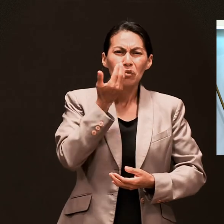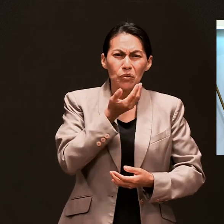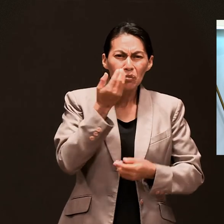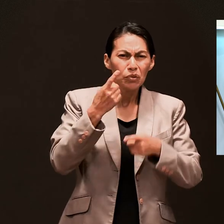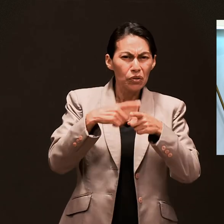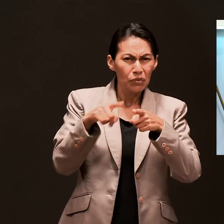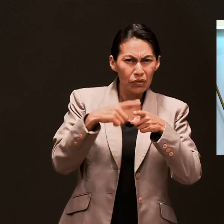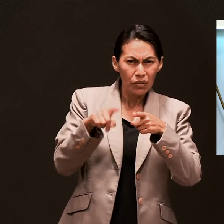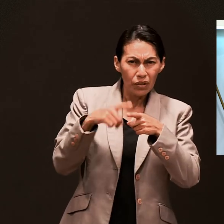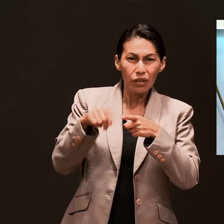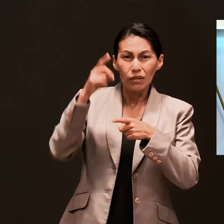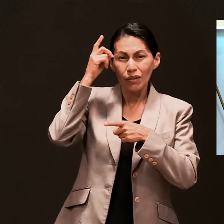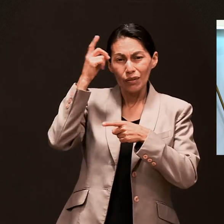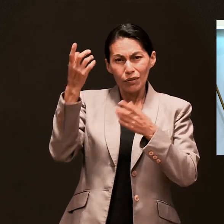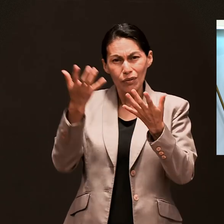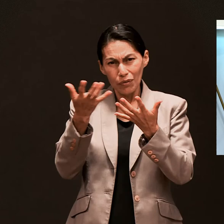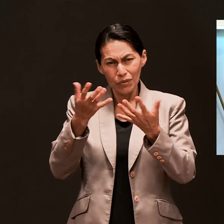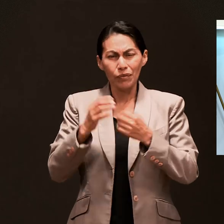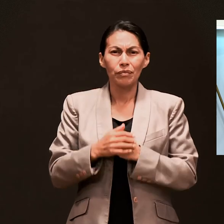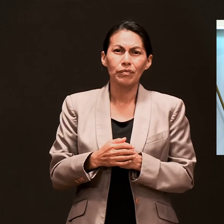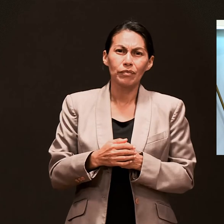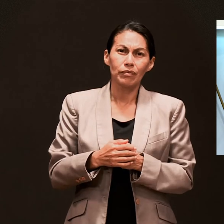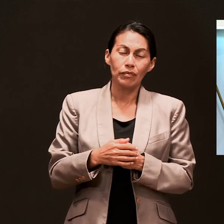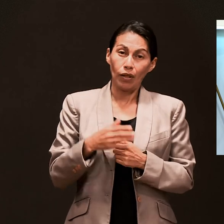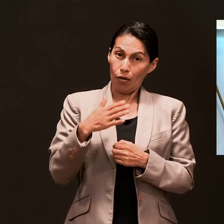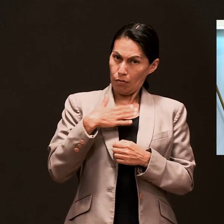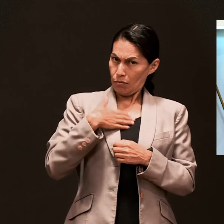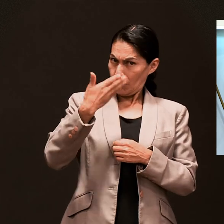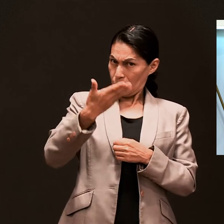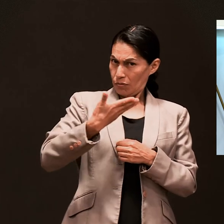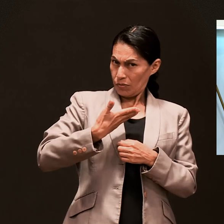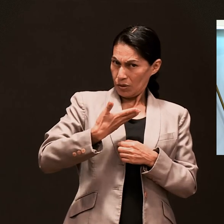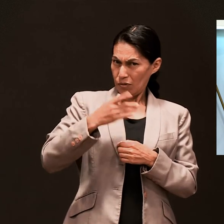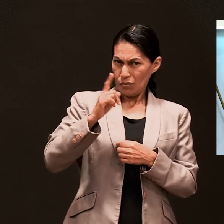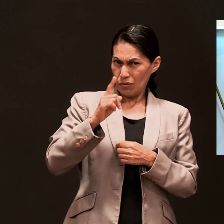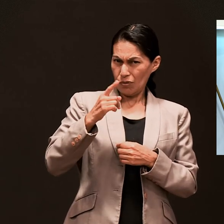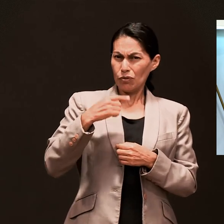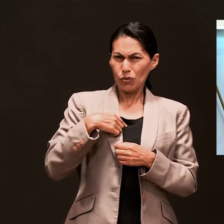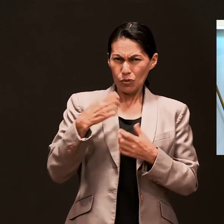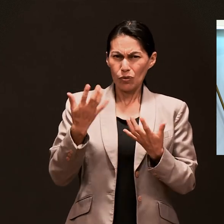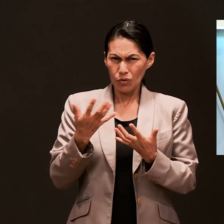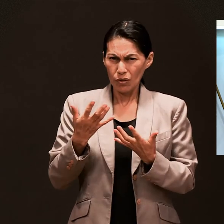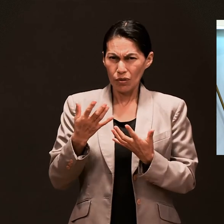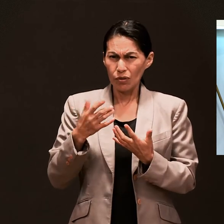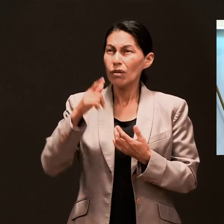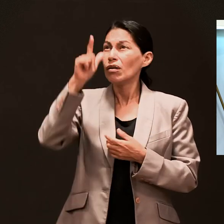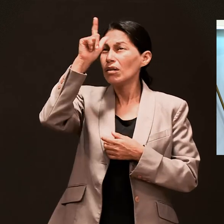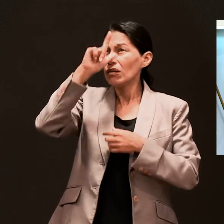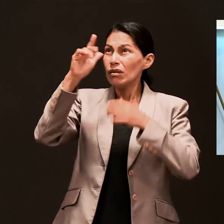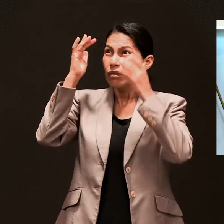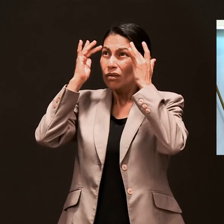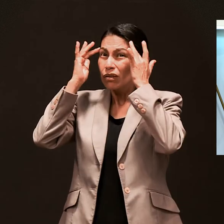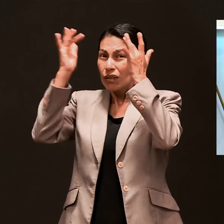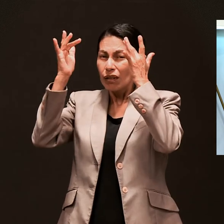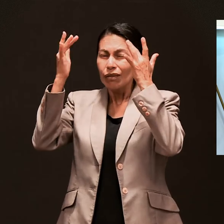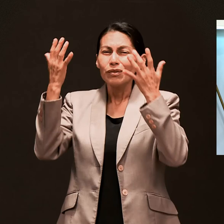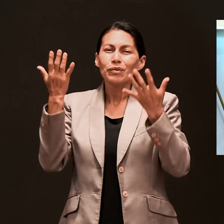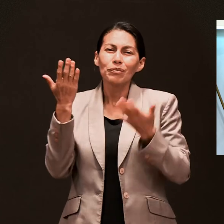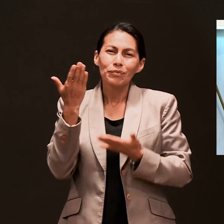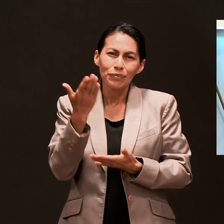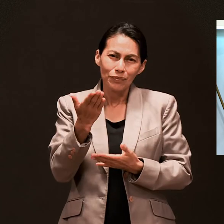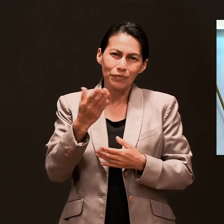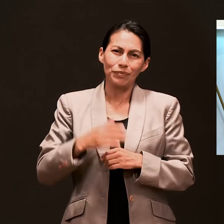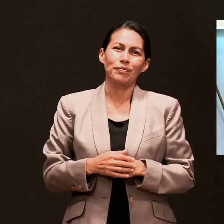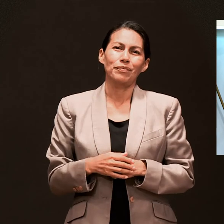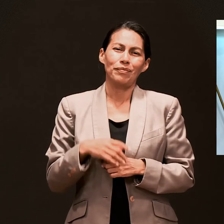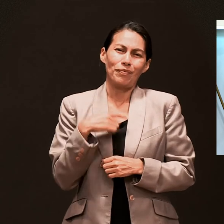de esa manera Dios pueda obrar también pero eso no nos pide yo lo hago porque así lo